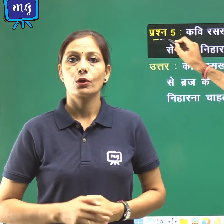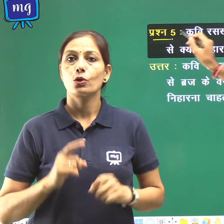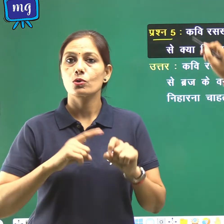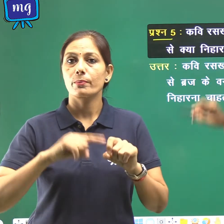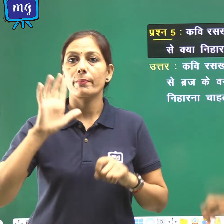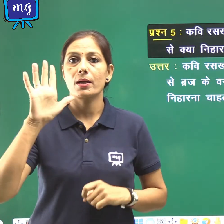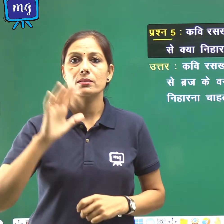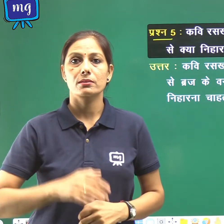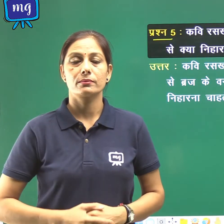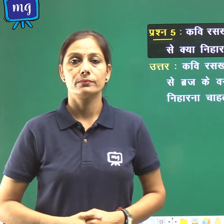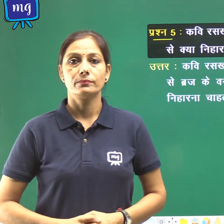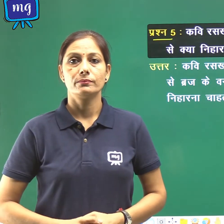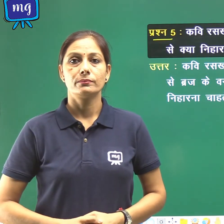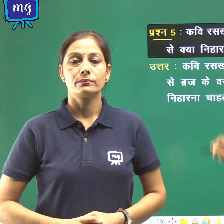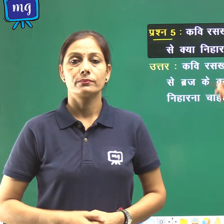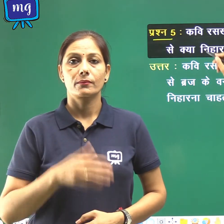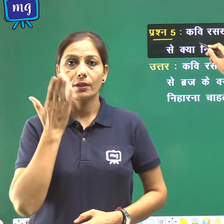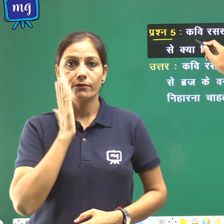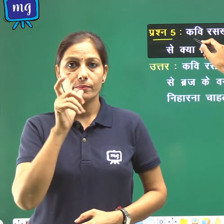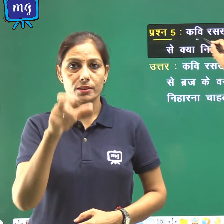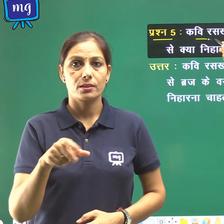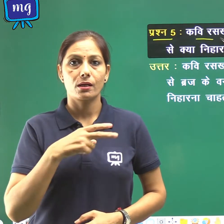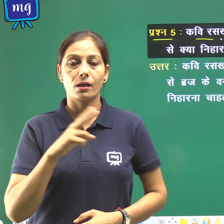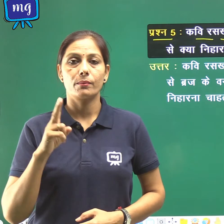प्रश्न 5, कवि रसखान